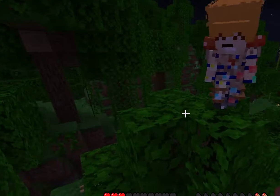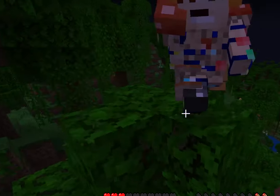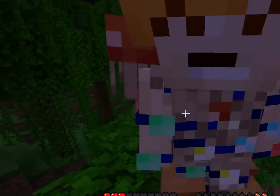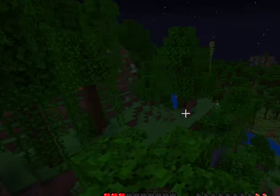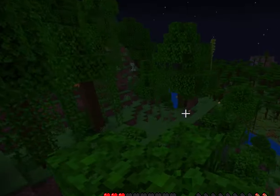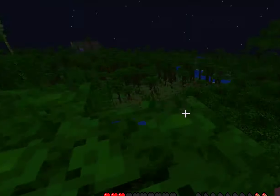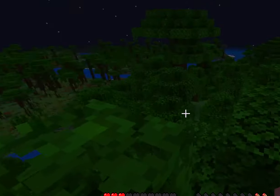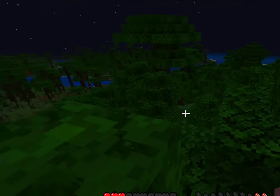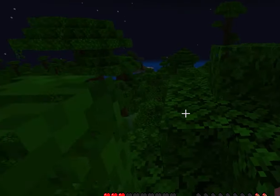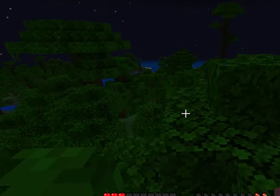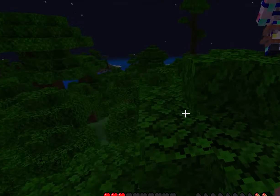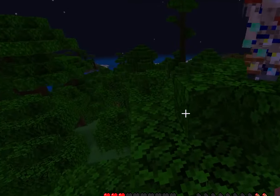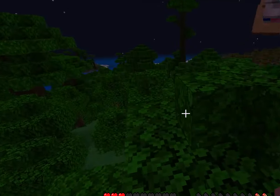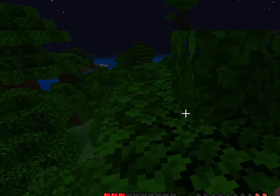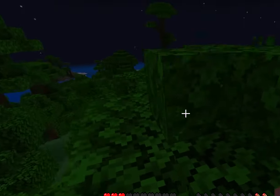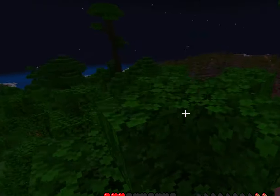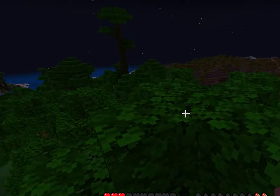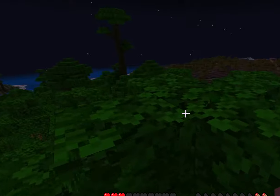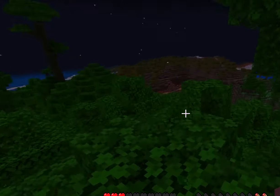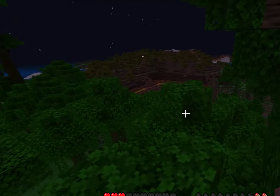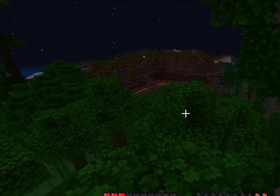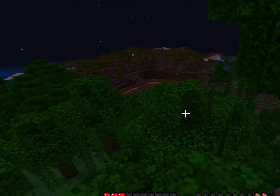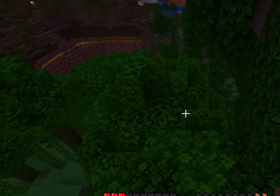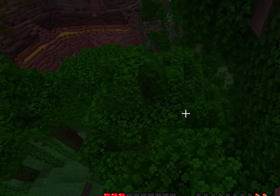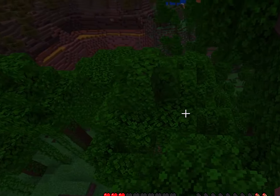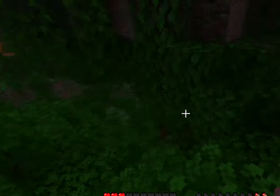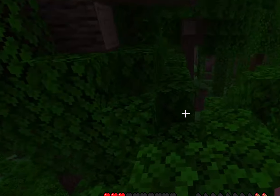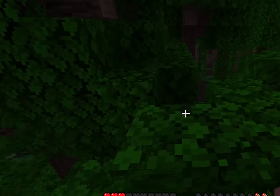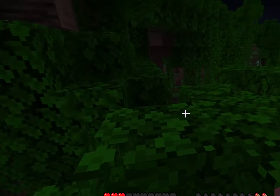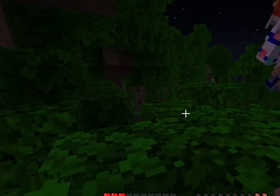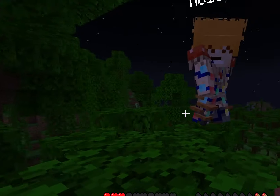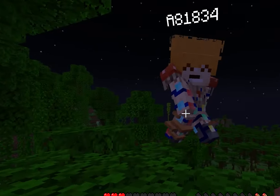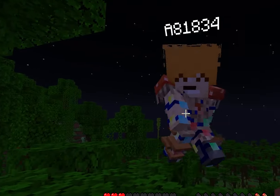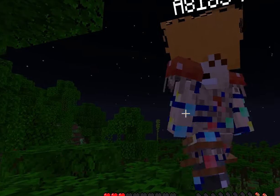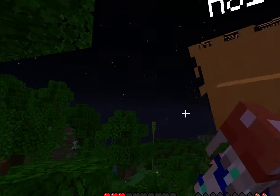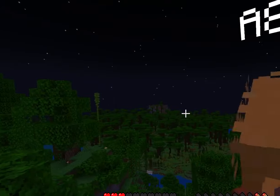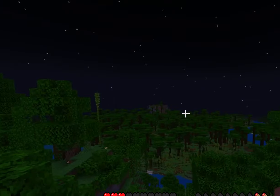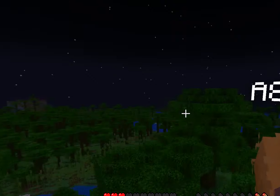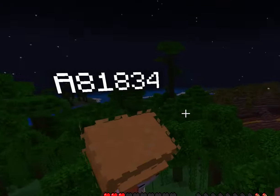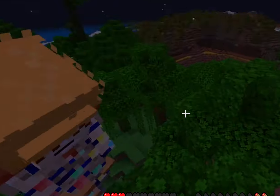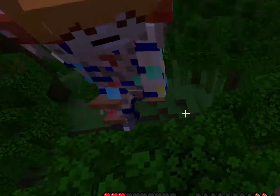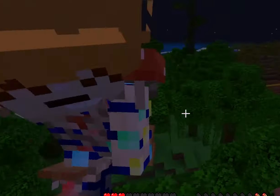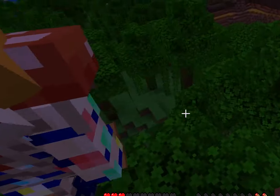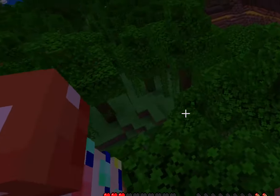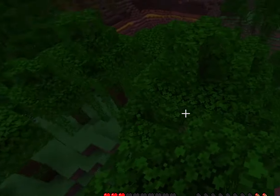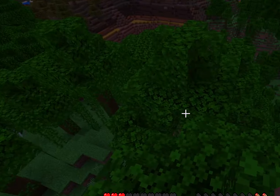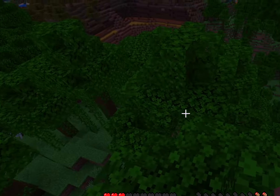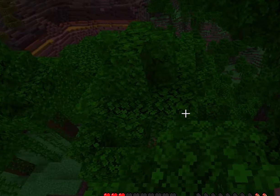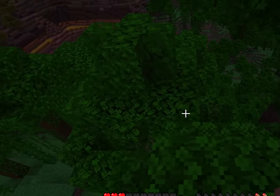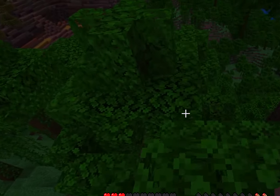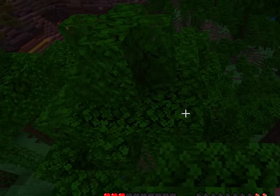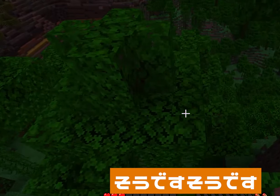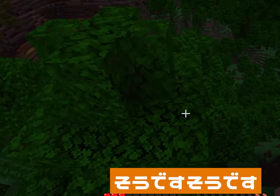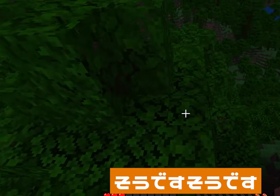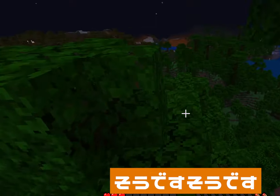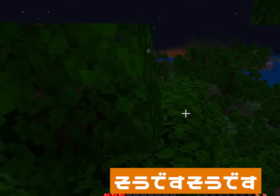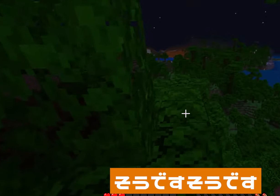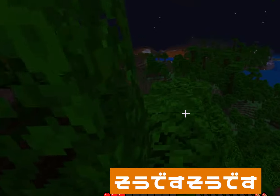やばい始まりですよ。 本当ですか?これが本当のABSさんなんですね?真の。そうです、です。完